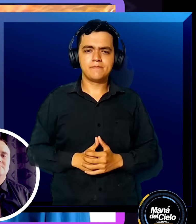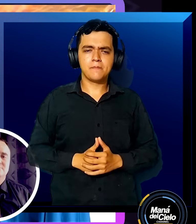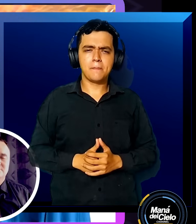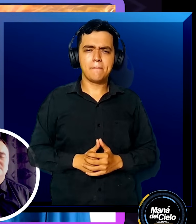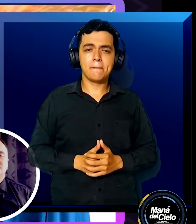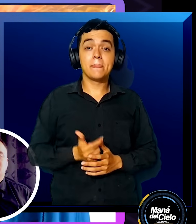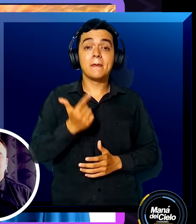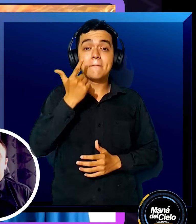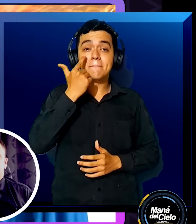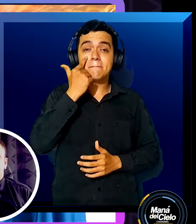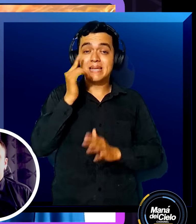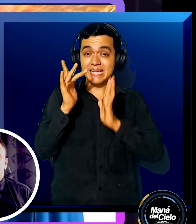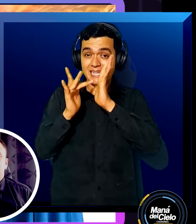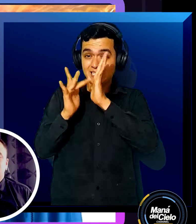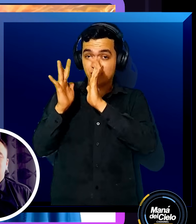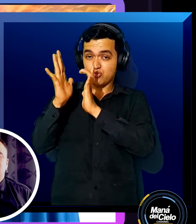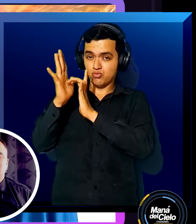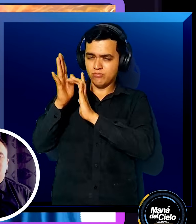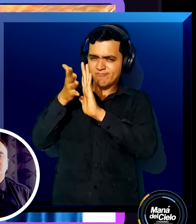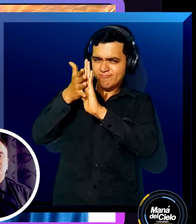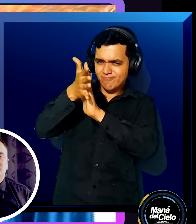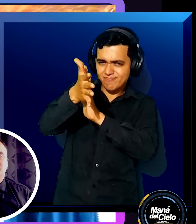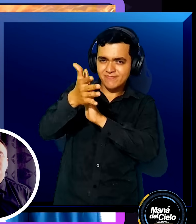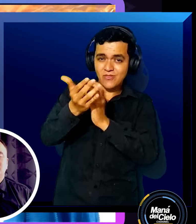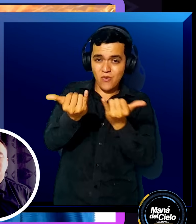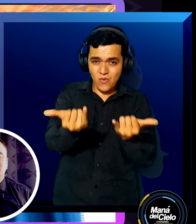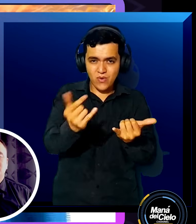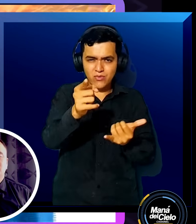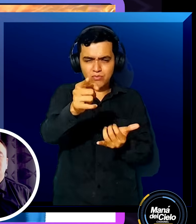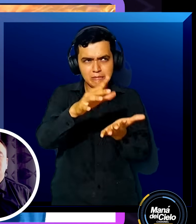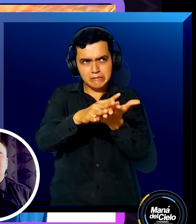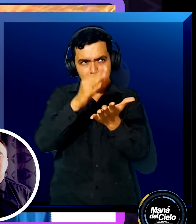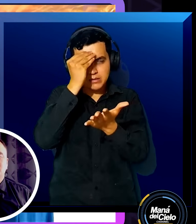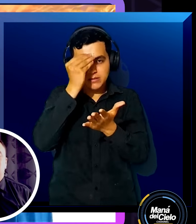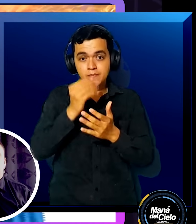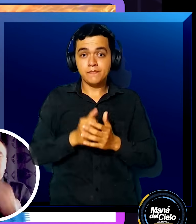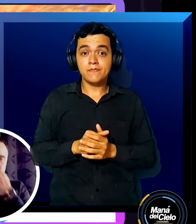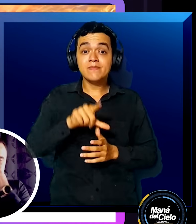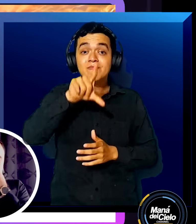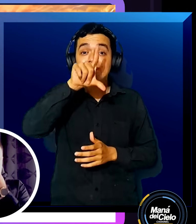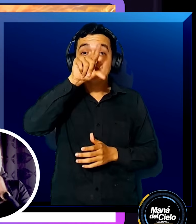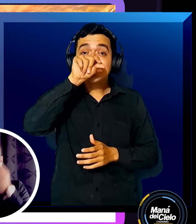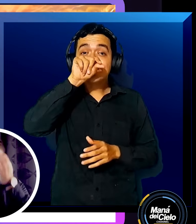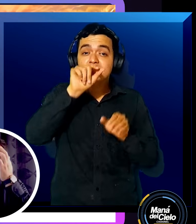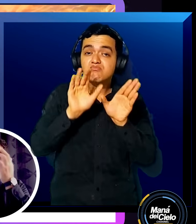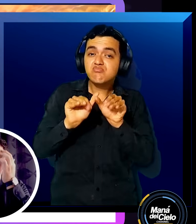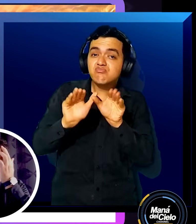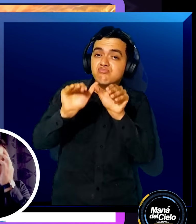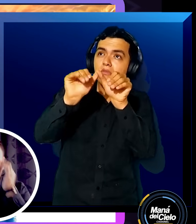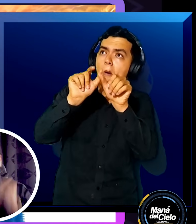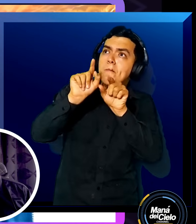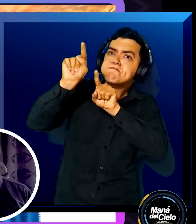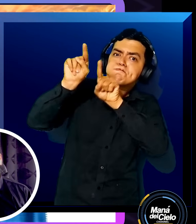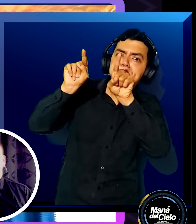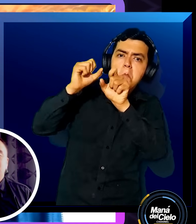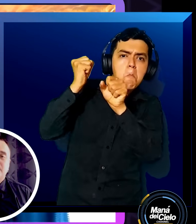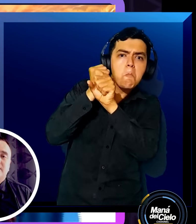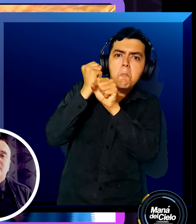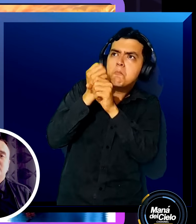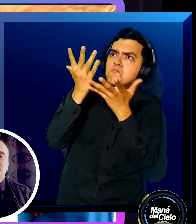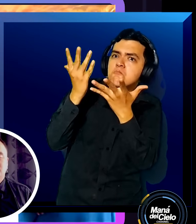responsables, madrugan a trabajar y cuando reciben la platica, no, la comida para mi hijito, los zapatos para mi hijito, porque ellos saben